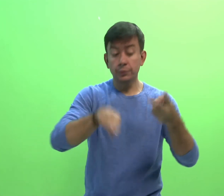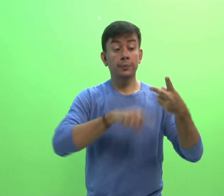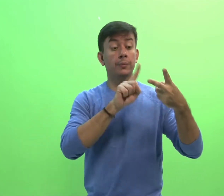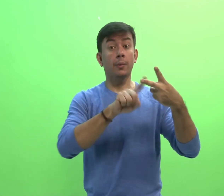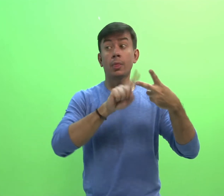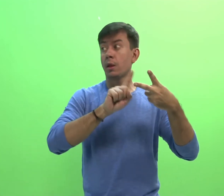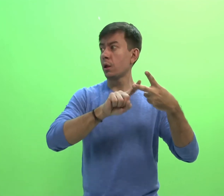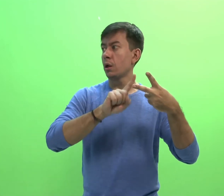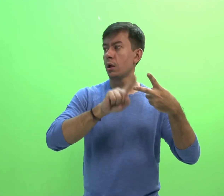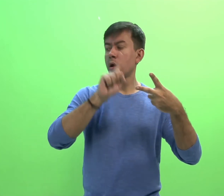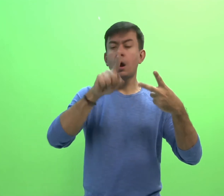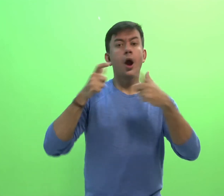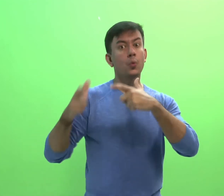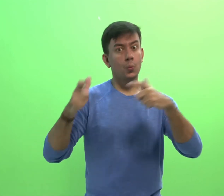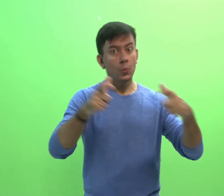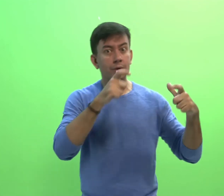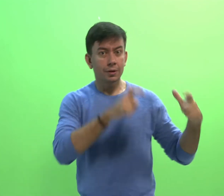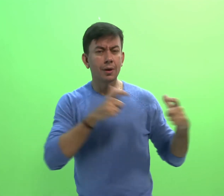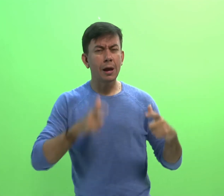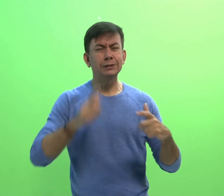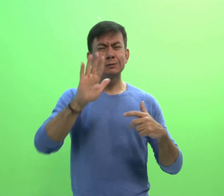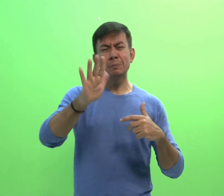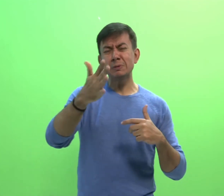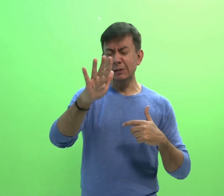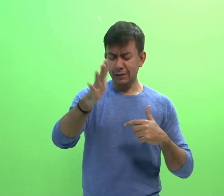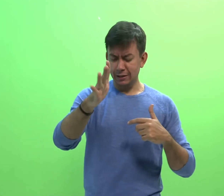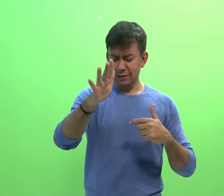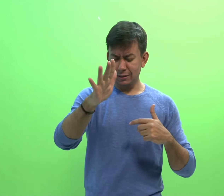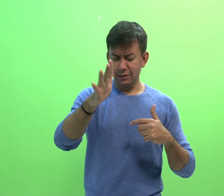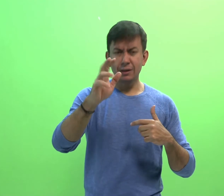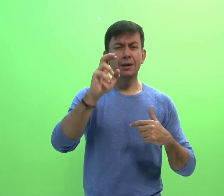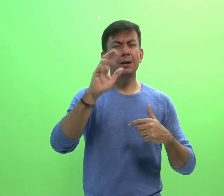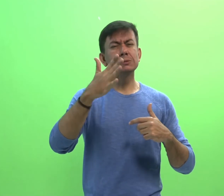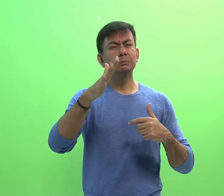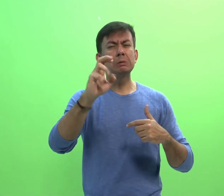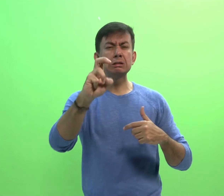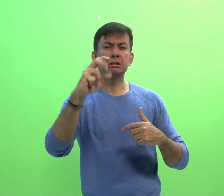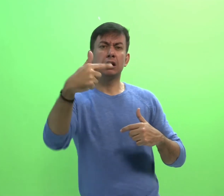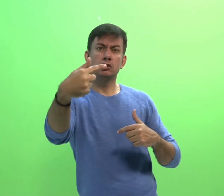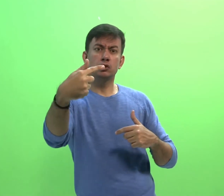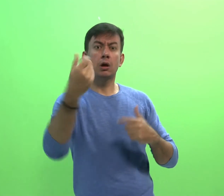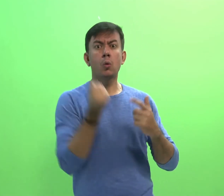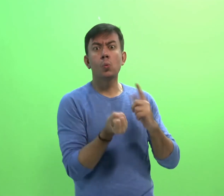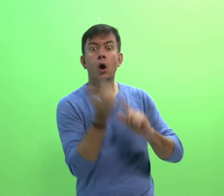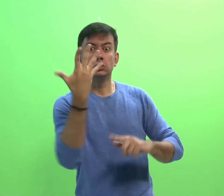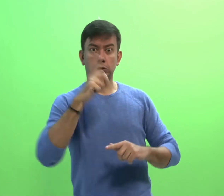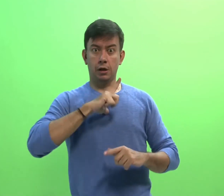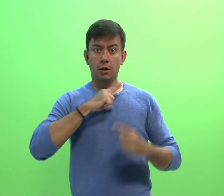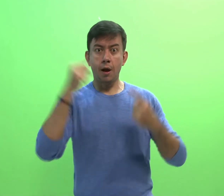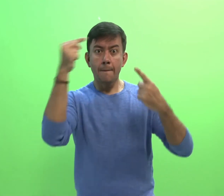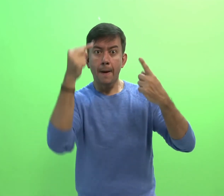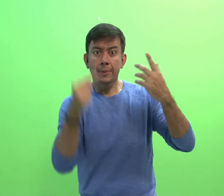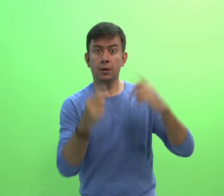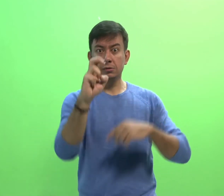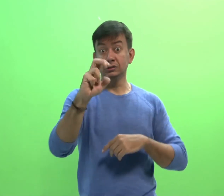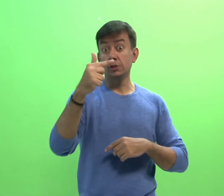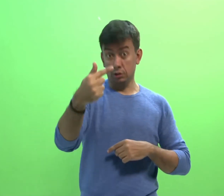Quanto à localização, nós temos em média 57 espaços para a localização. E quanto